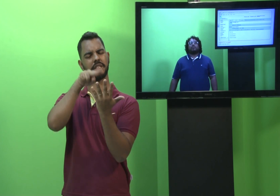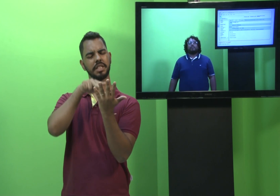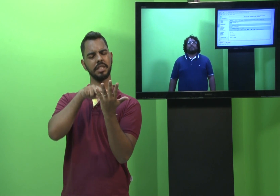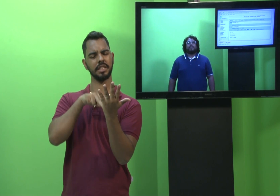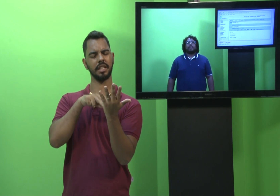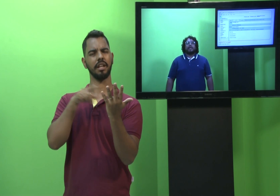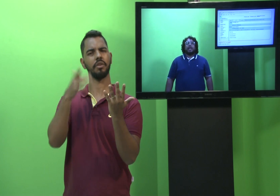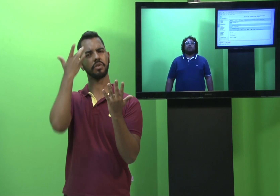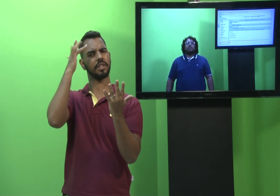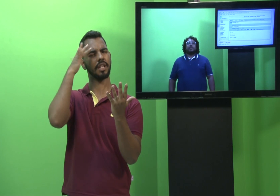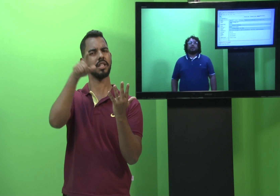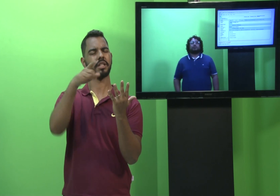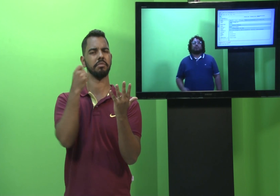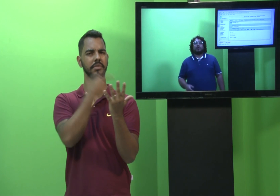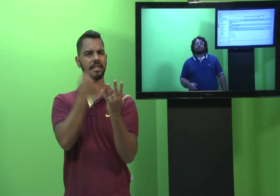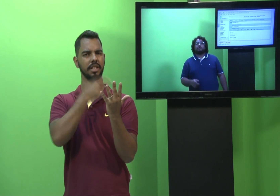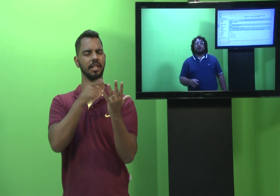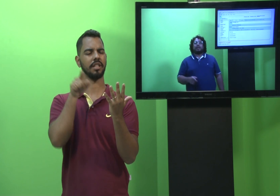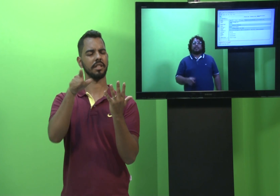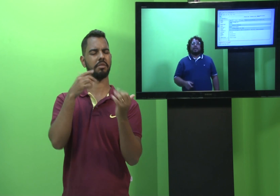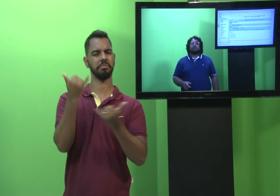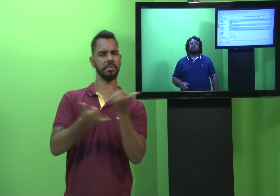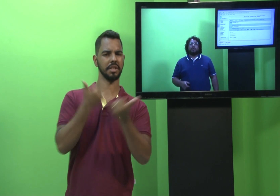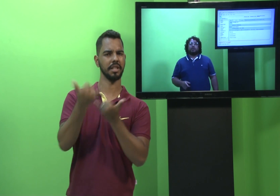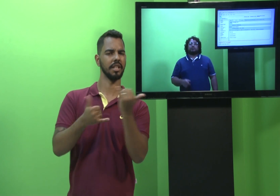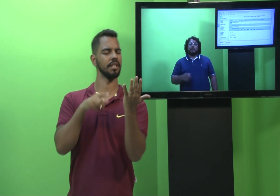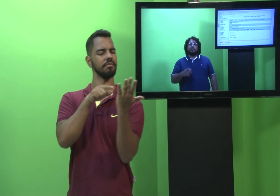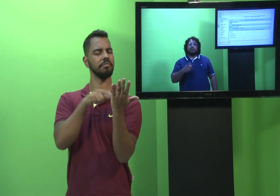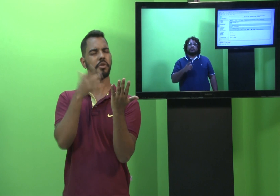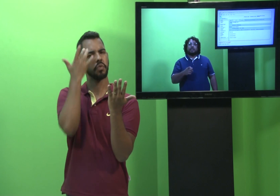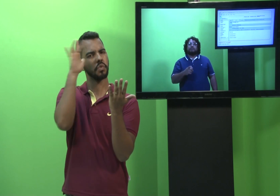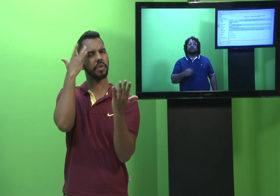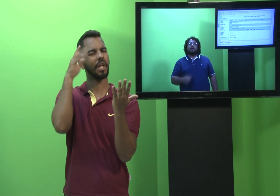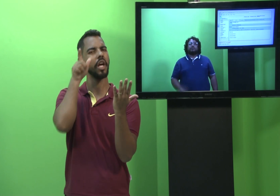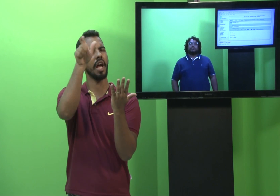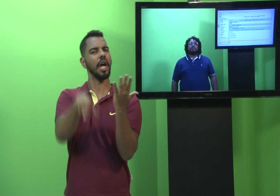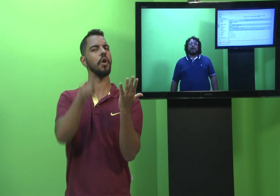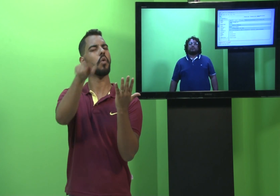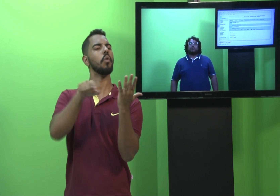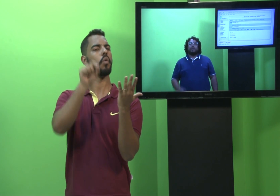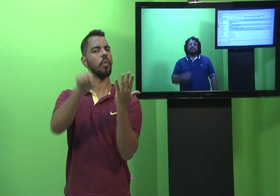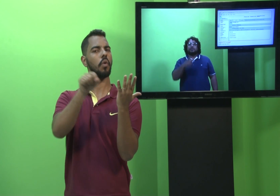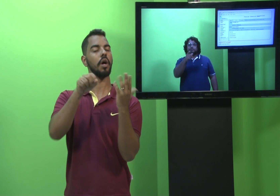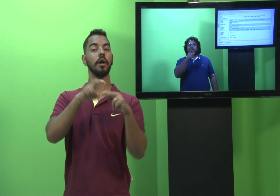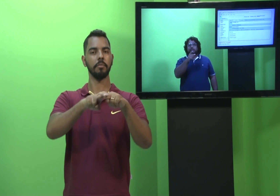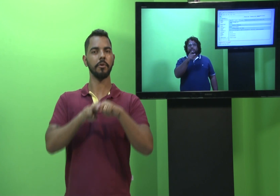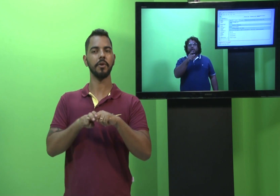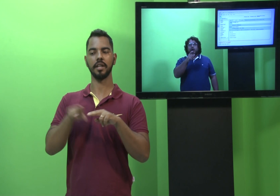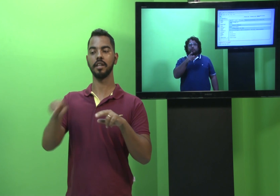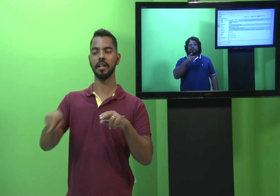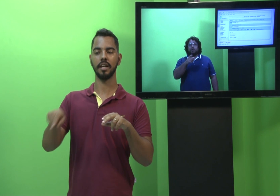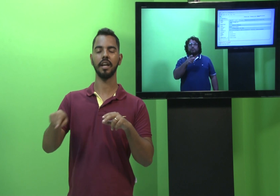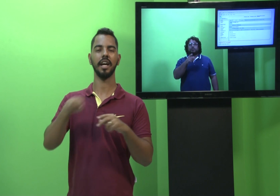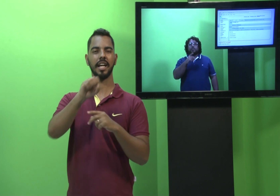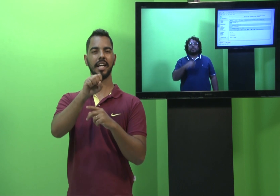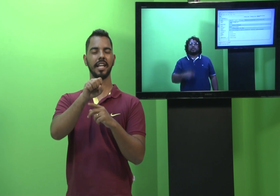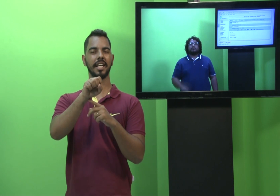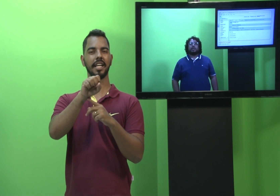irônico. Em um ambiente no qual só há texto, por isso entram em cena os smileys. Comece a usá-los aos poucos e com o passar do